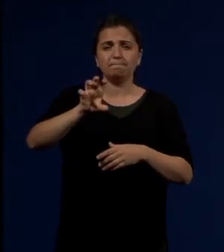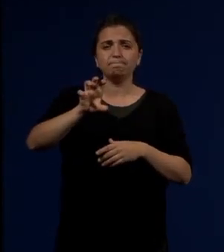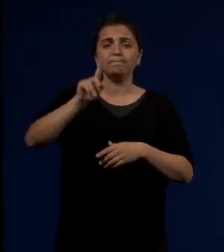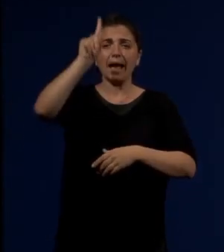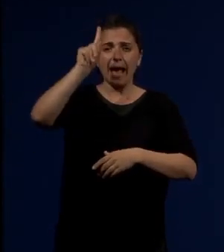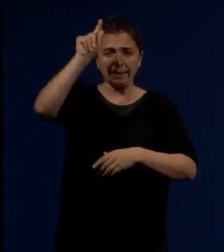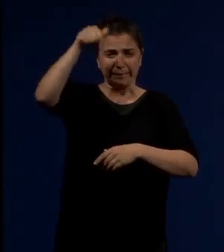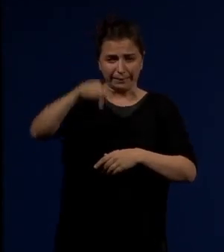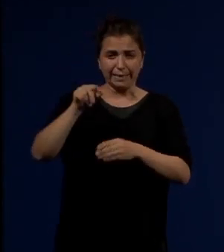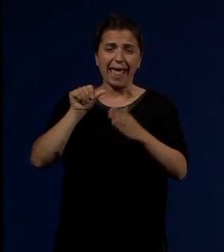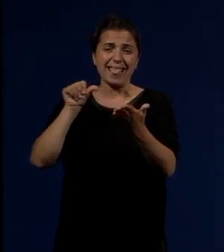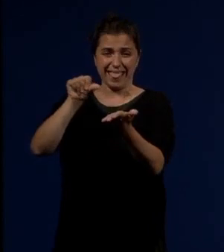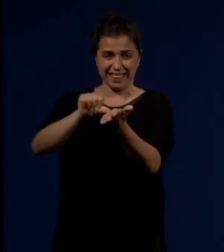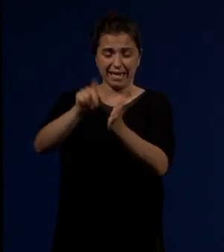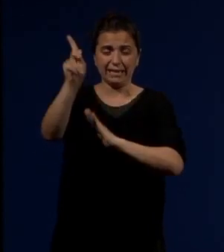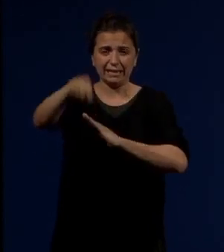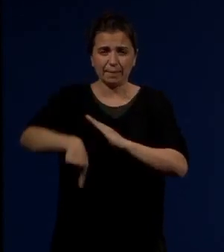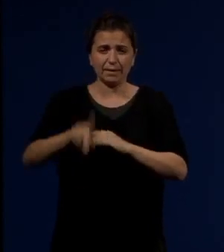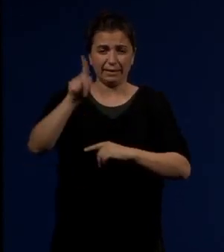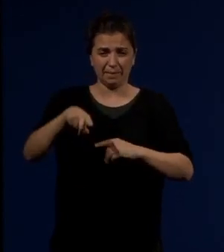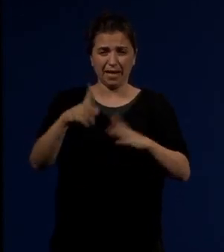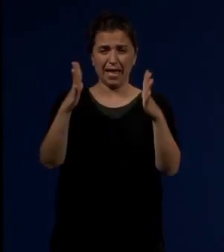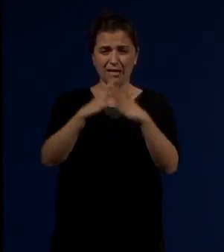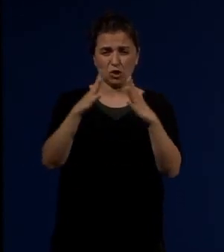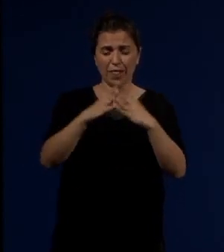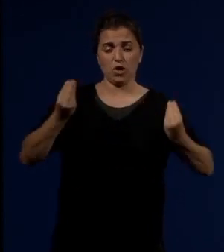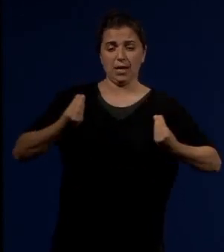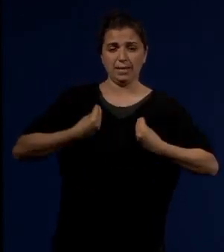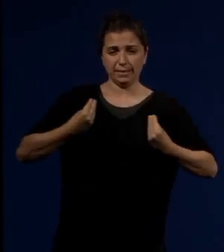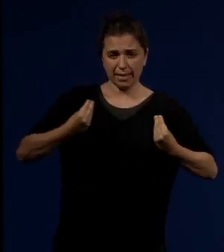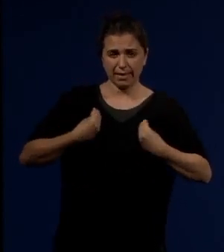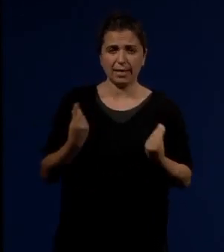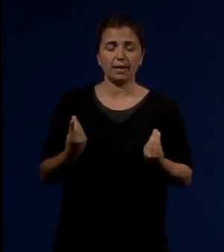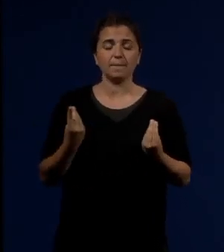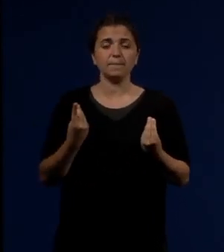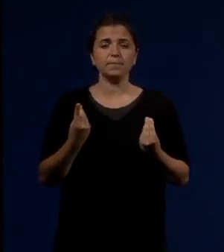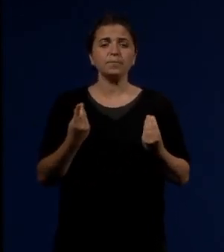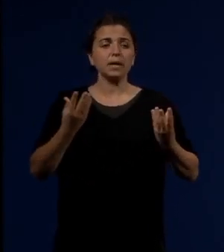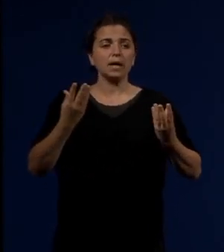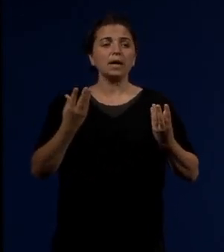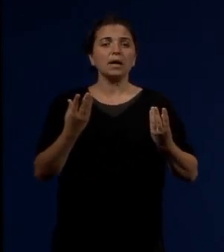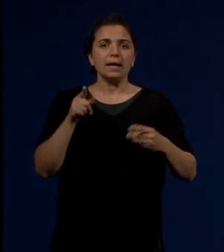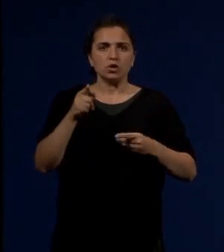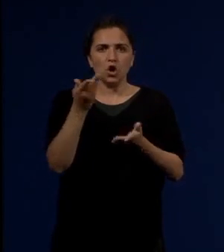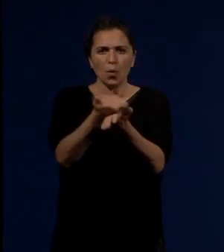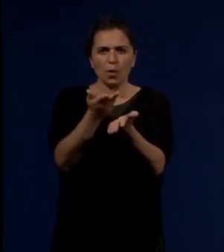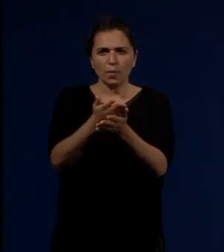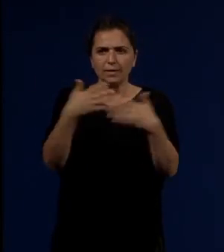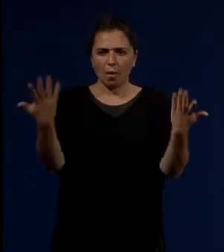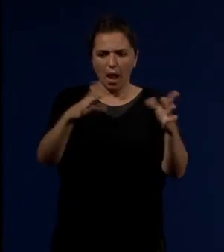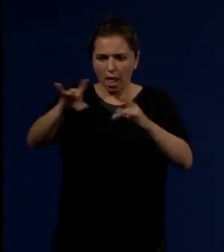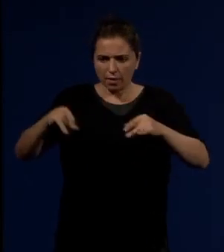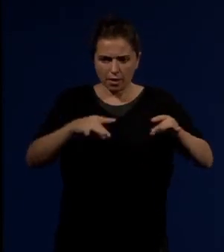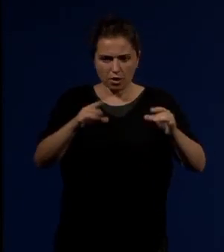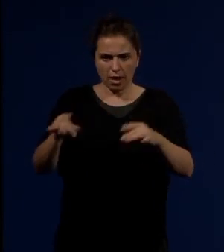Oriental, e tamén neste caso nunha estruturación sanitaria correctamente dimensionada. Unha das súas propostas é acabar ca distribución territorial que